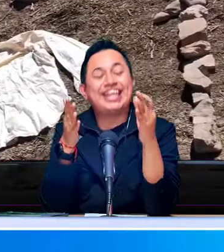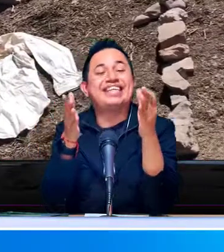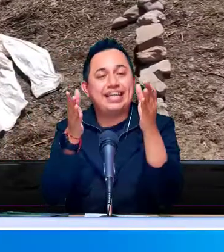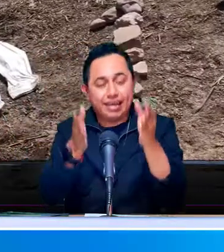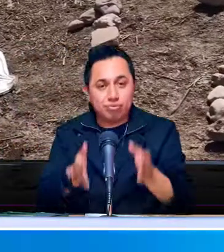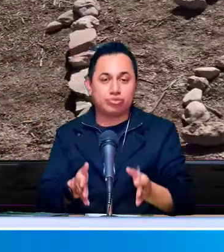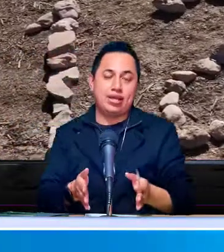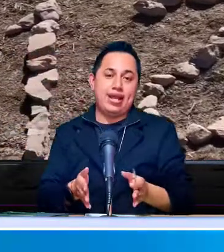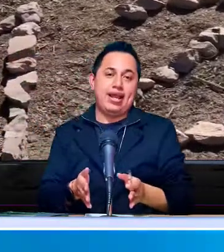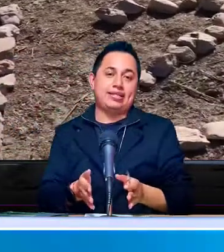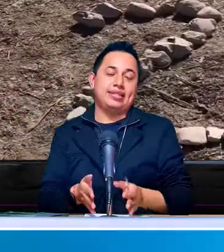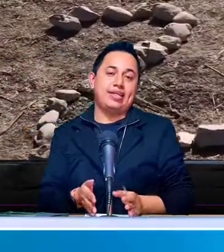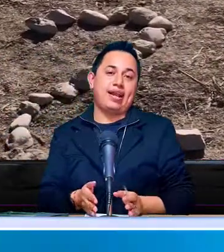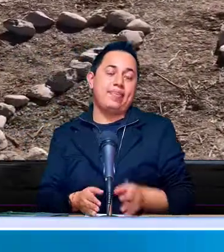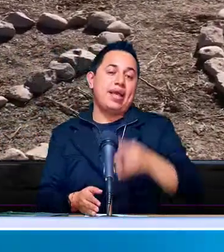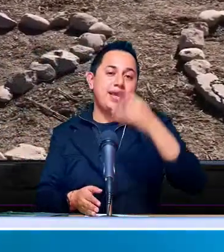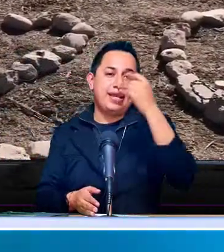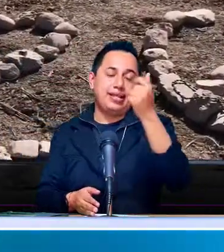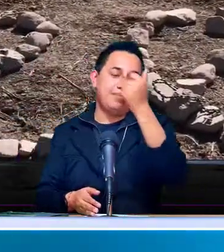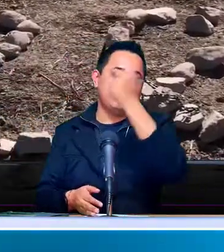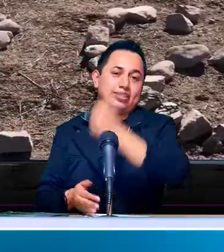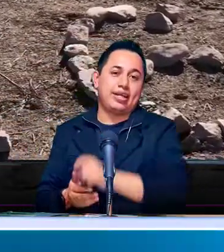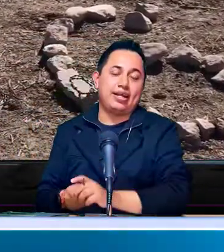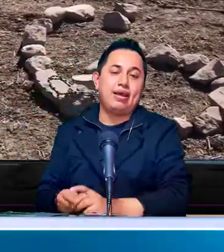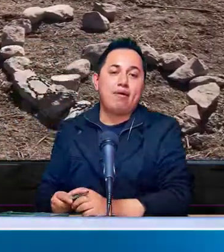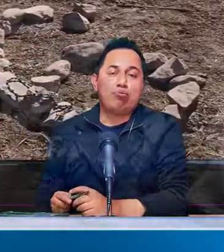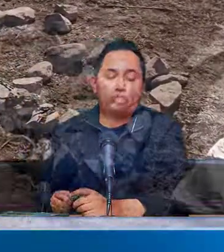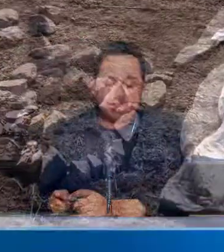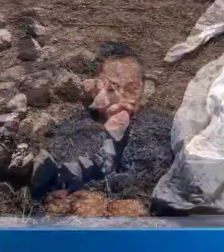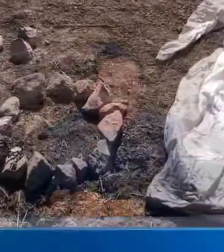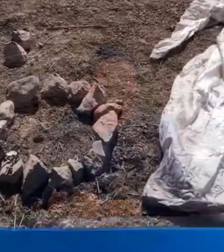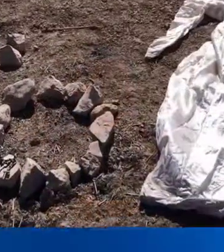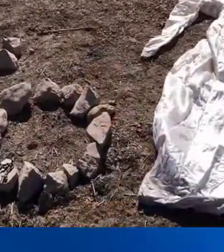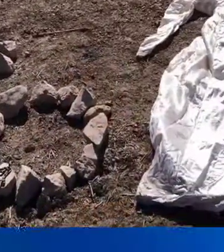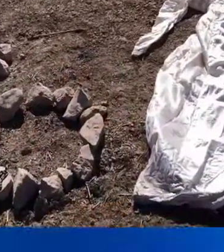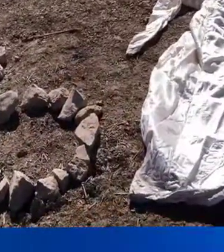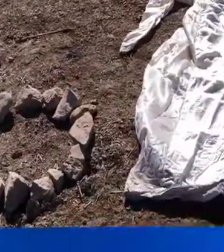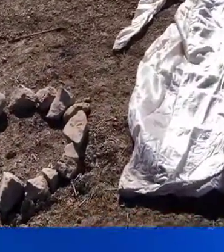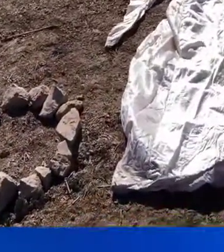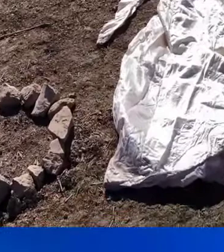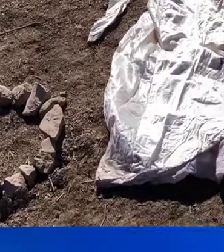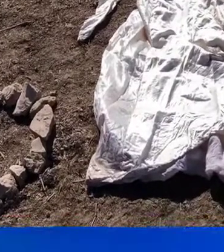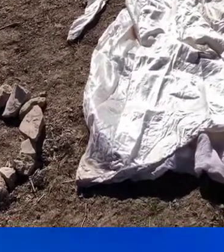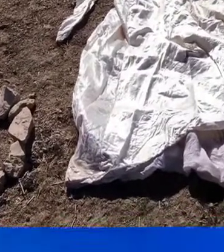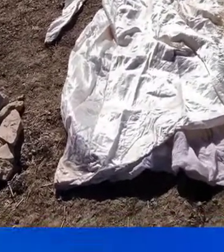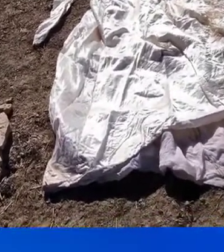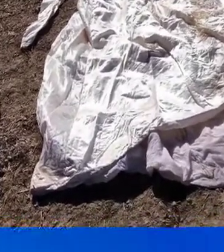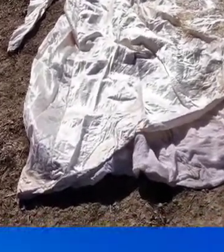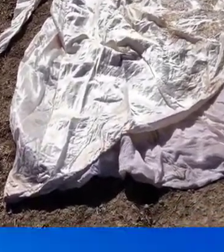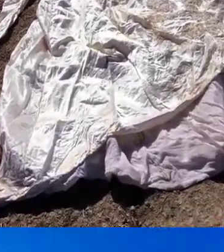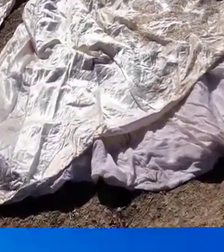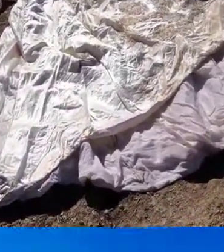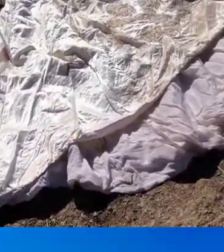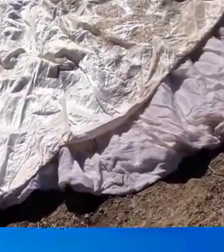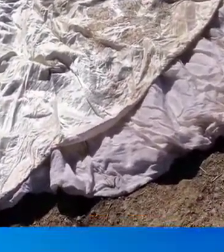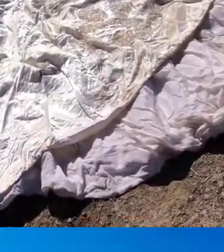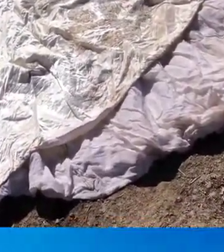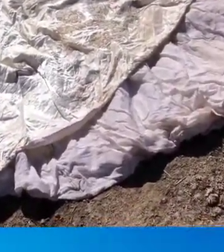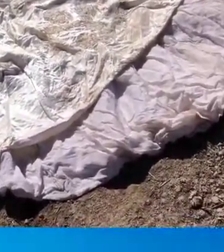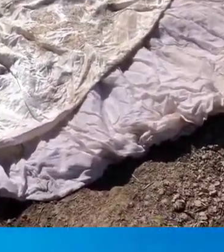que seguimos en esta tierra y que tenemos que echarle muchísimas ganas de esto habla cascada 126 que se va a extraer a